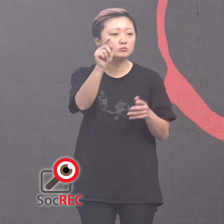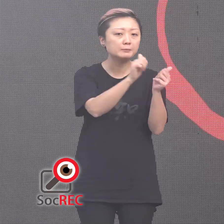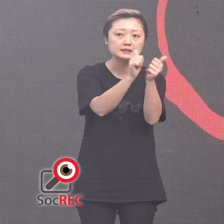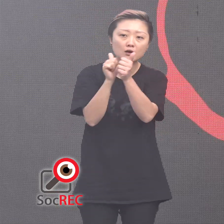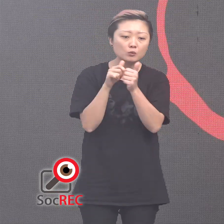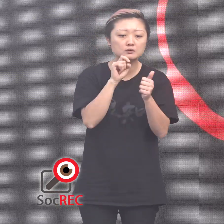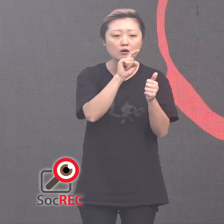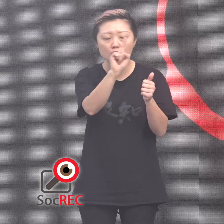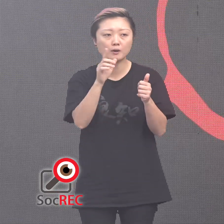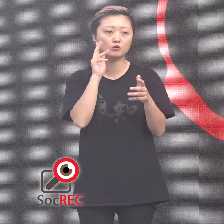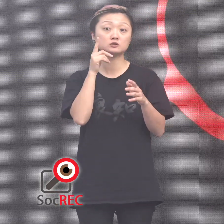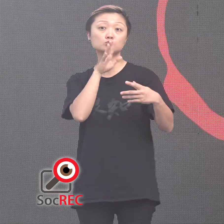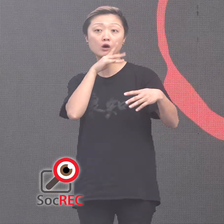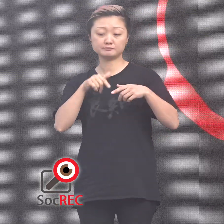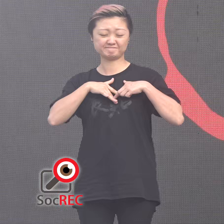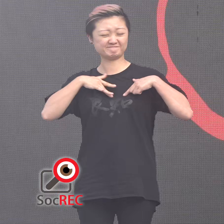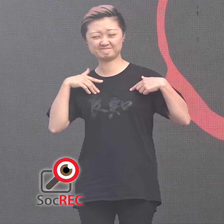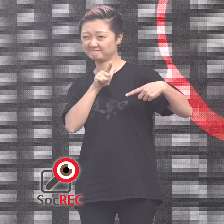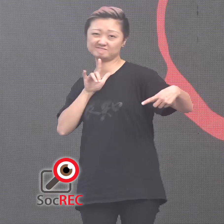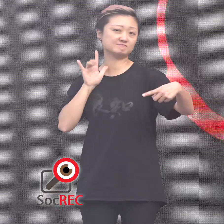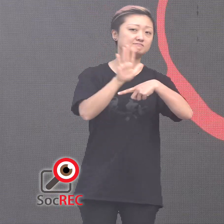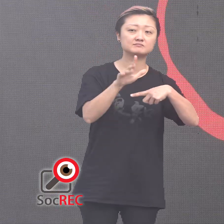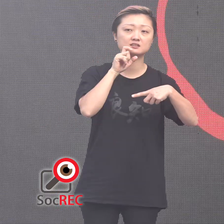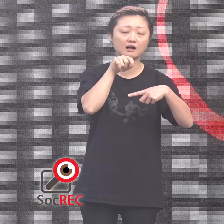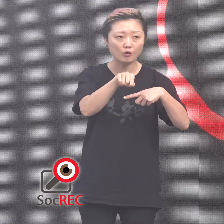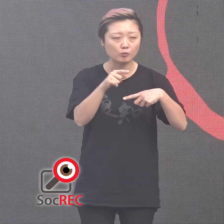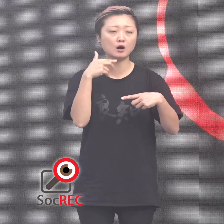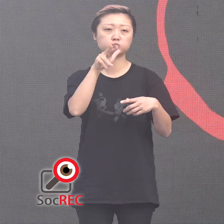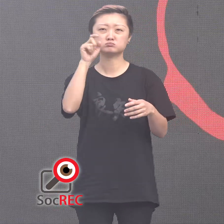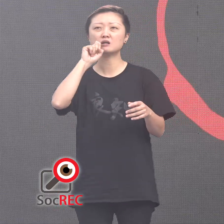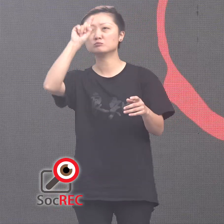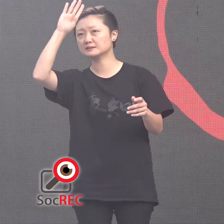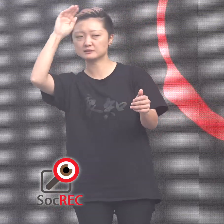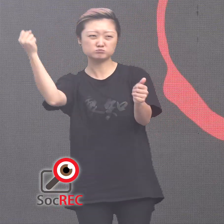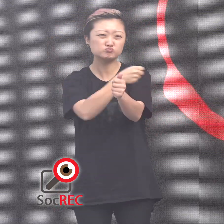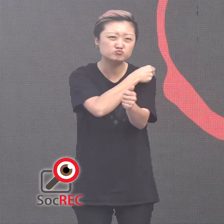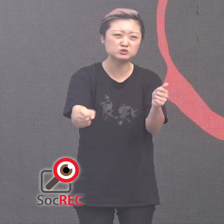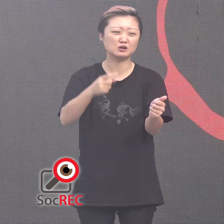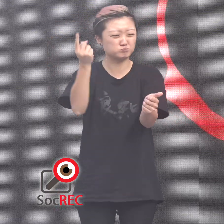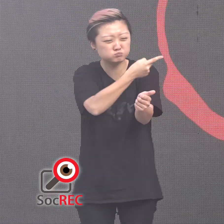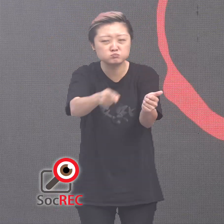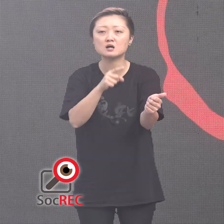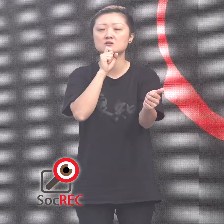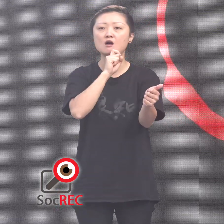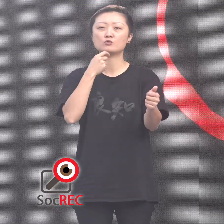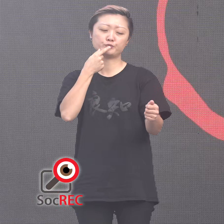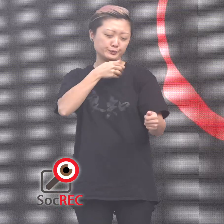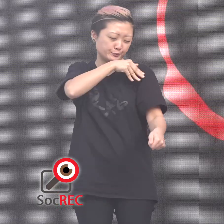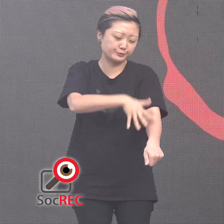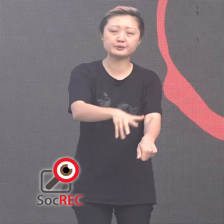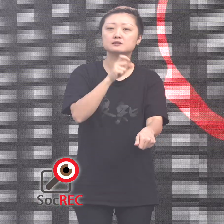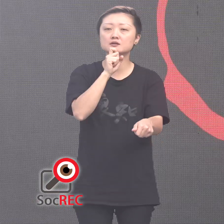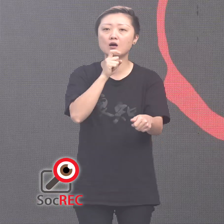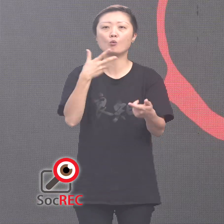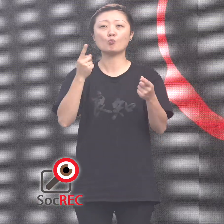友，尤其是前線的手足被打、被虐待、流血、被